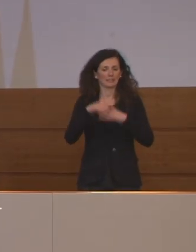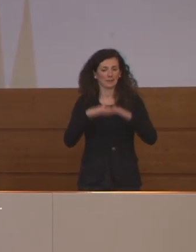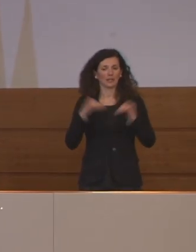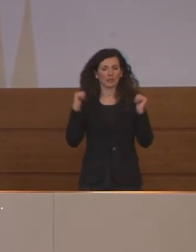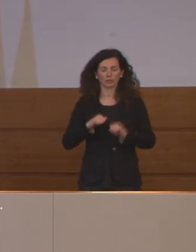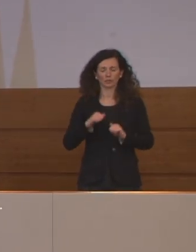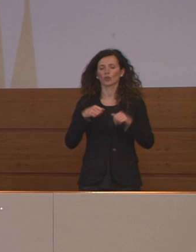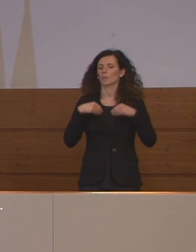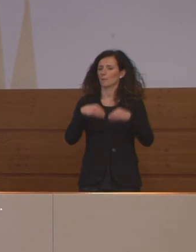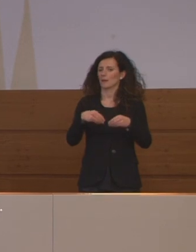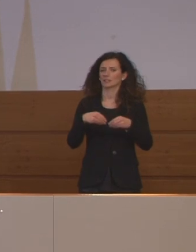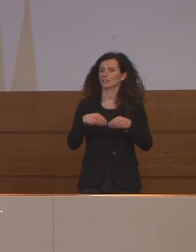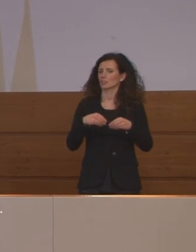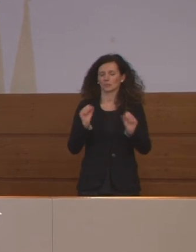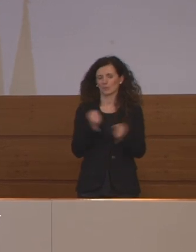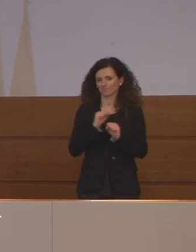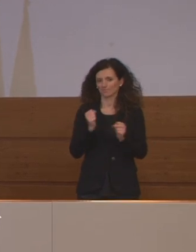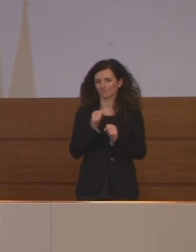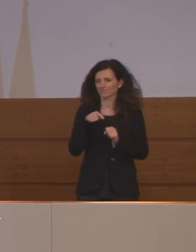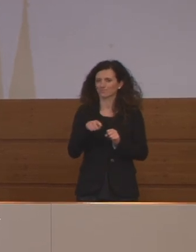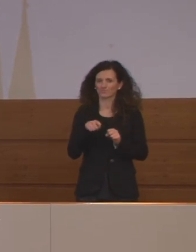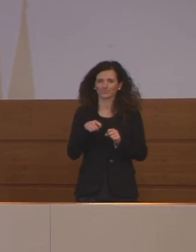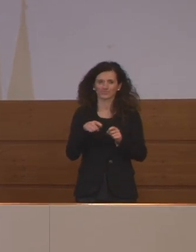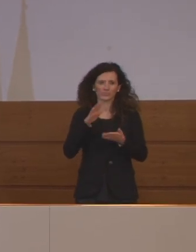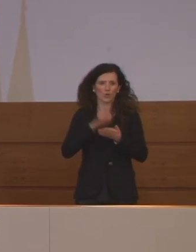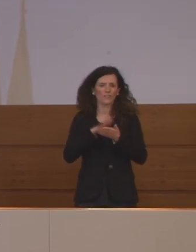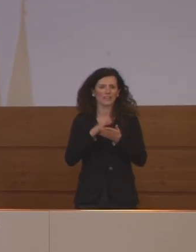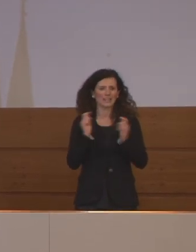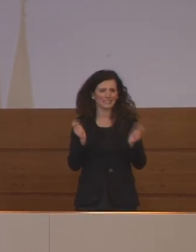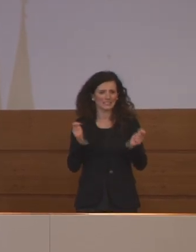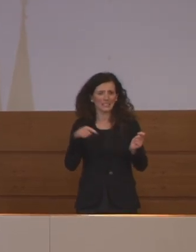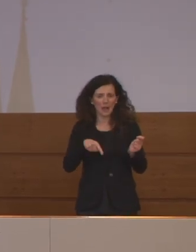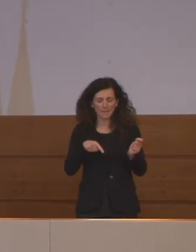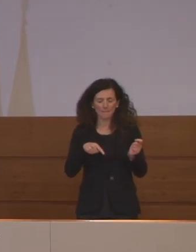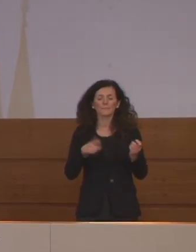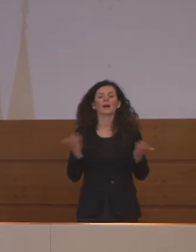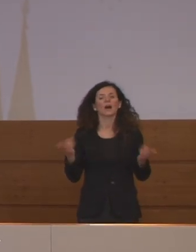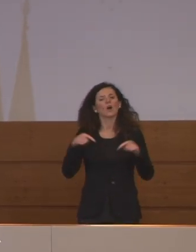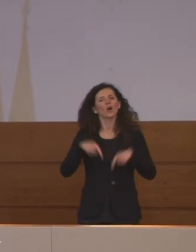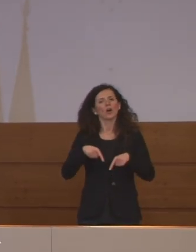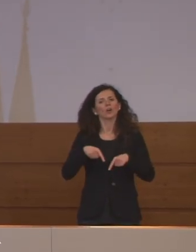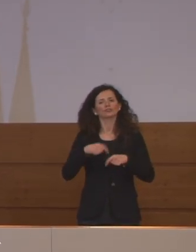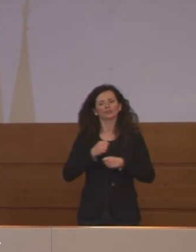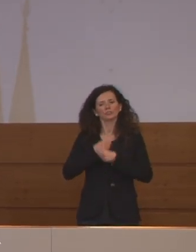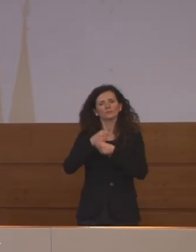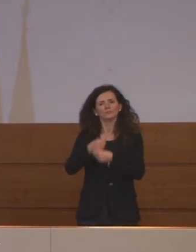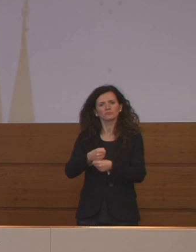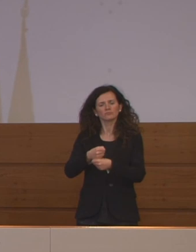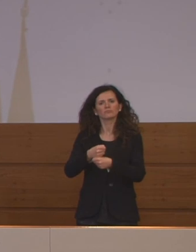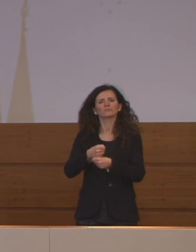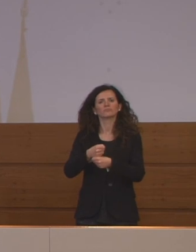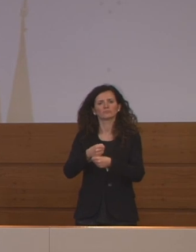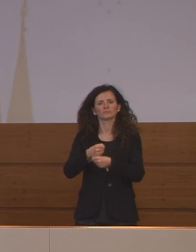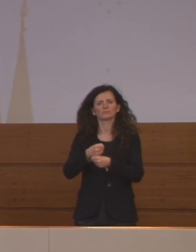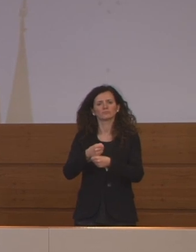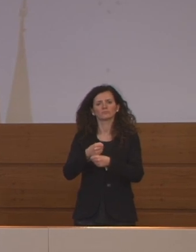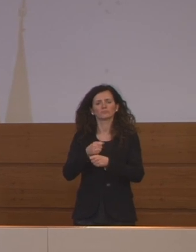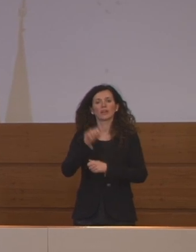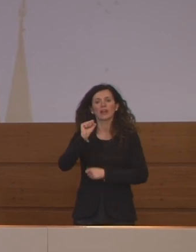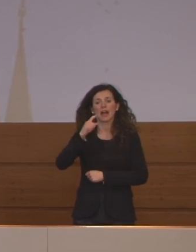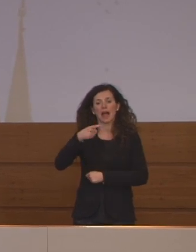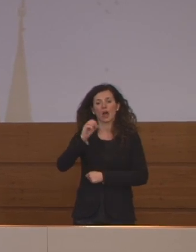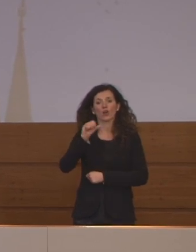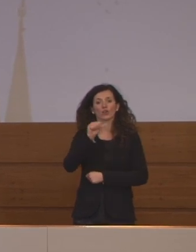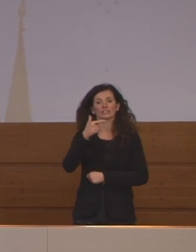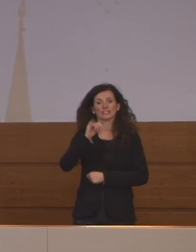consueta conferenza stampa la conferenza stampa oggi sarà tenuta dal agostino